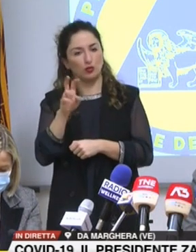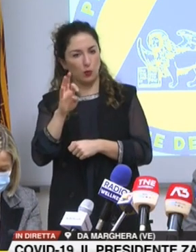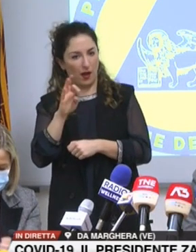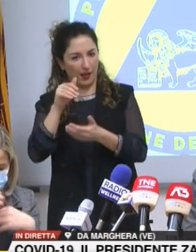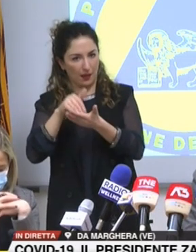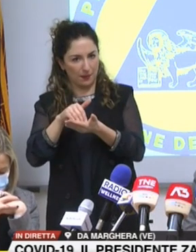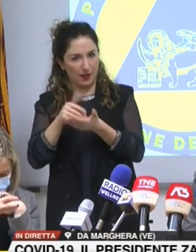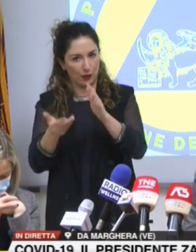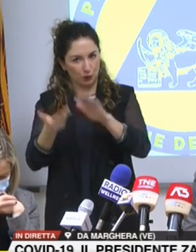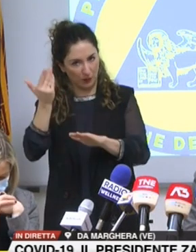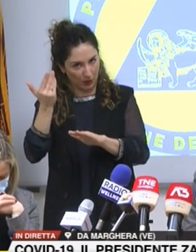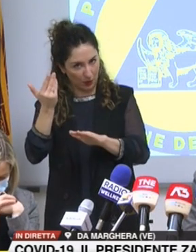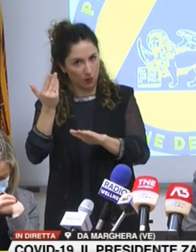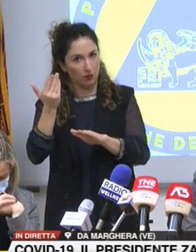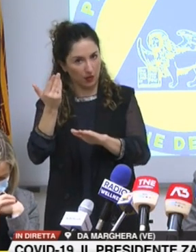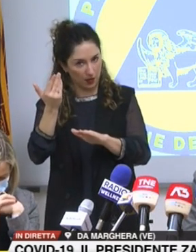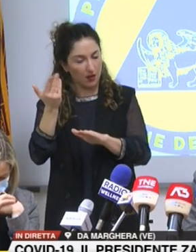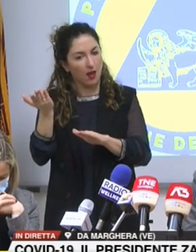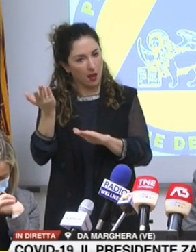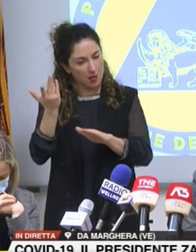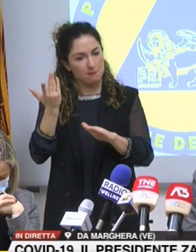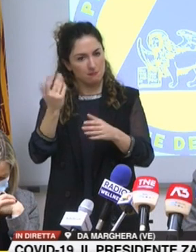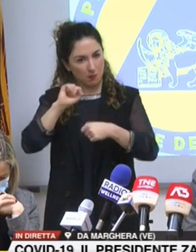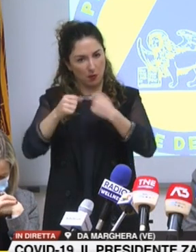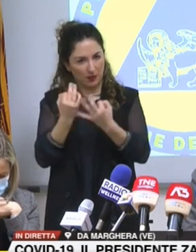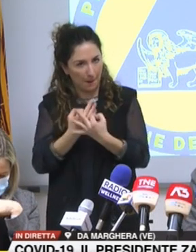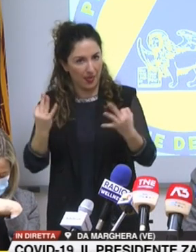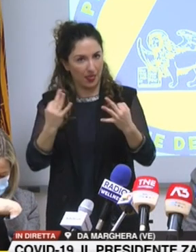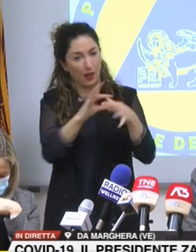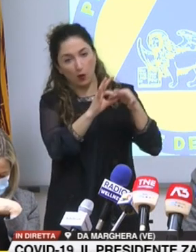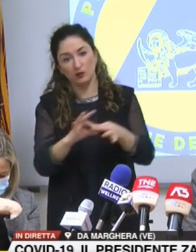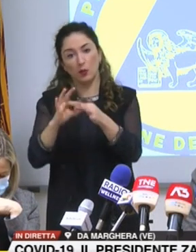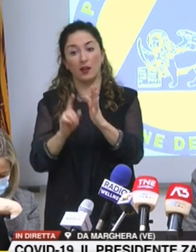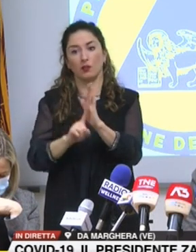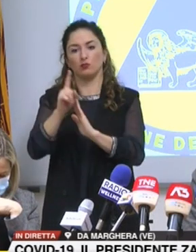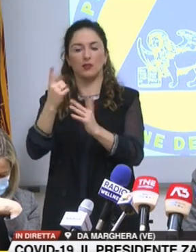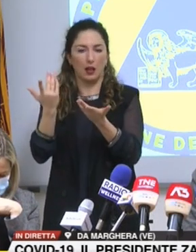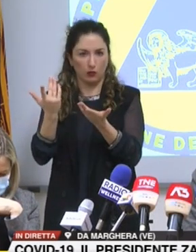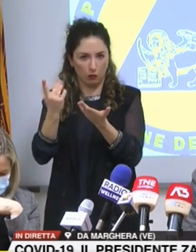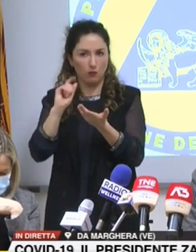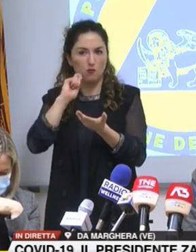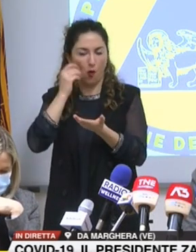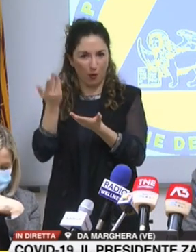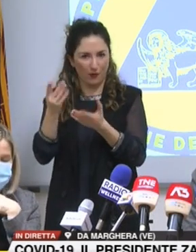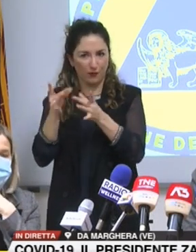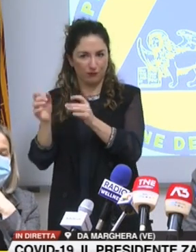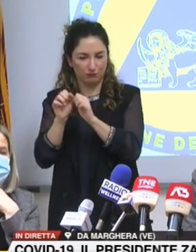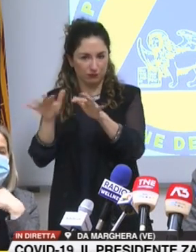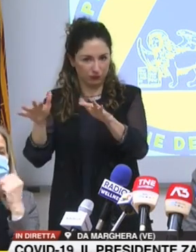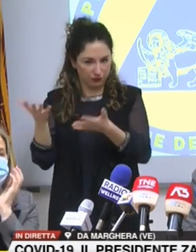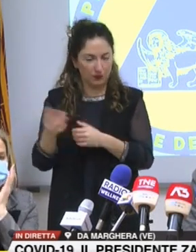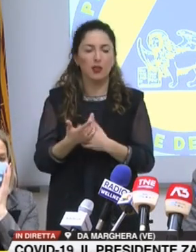superiori, ci pagherà sul fronte dell'infezione. Quindi penso che sia assolutamente doveroso riconoscere questo